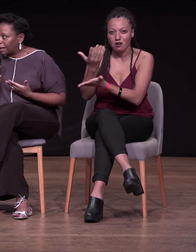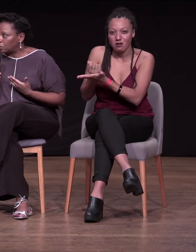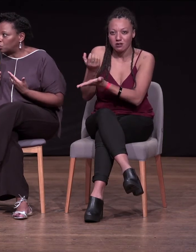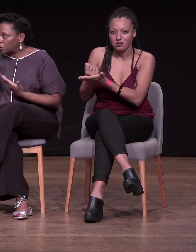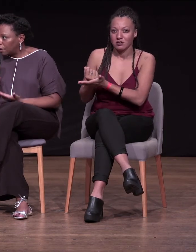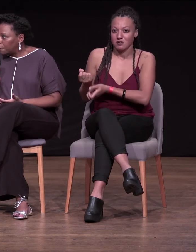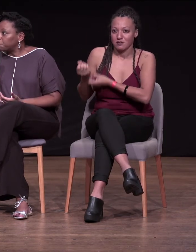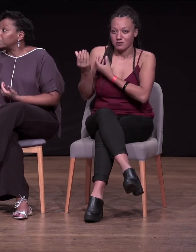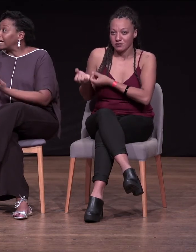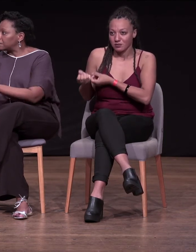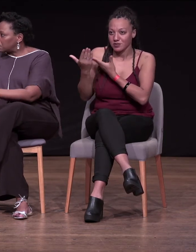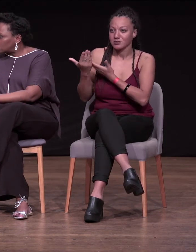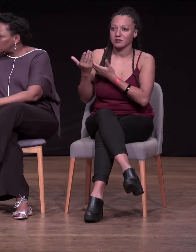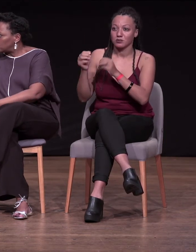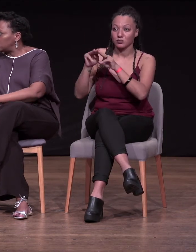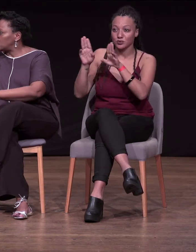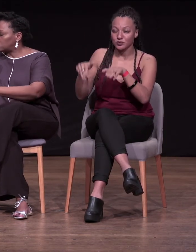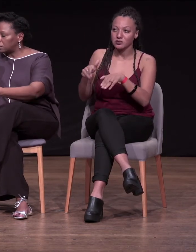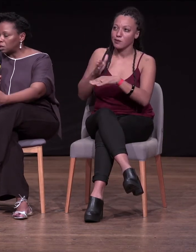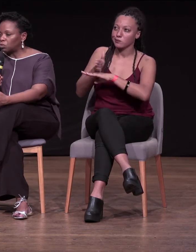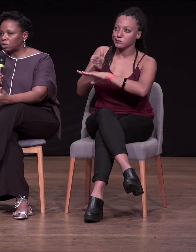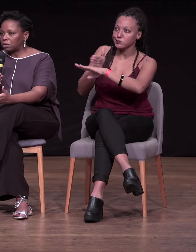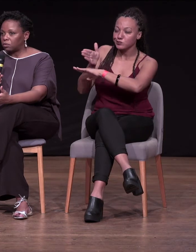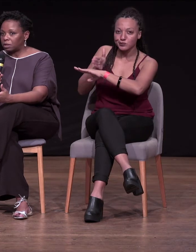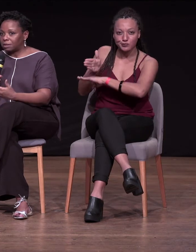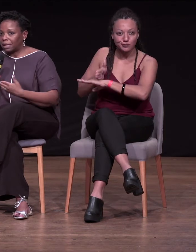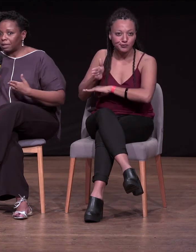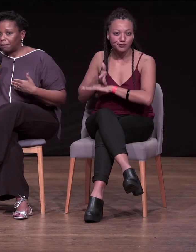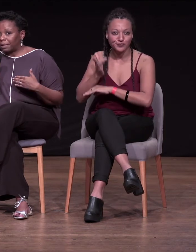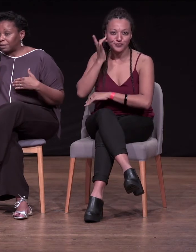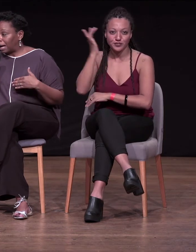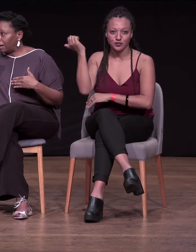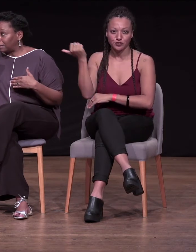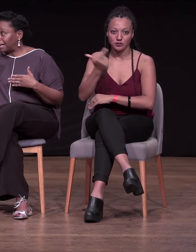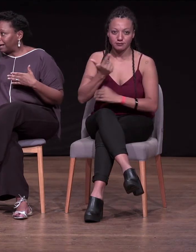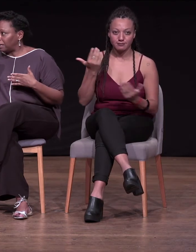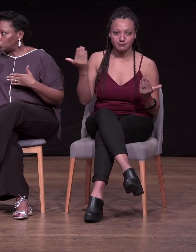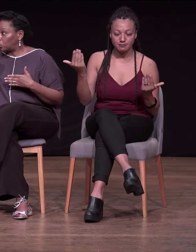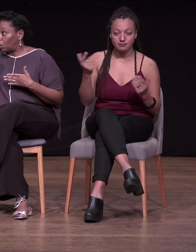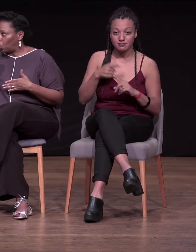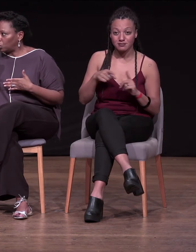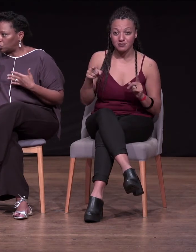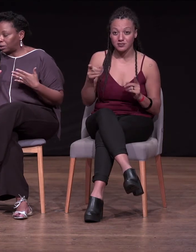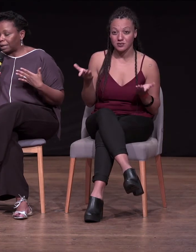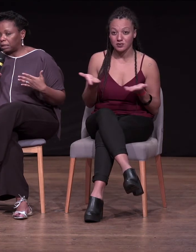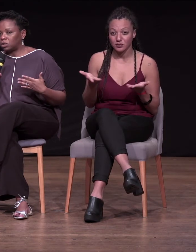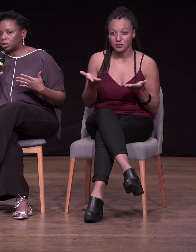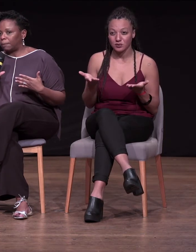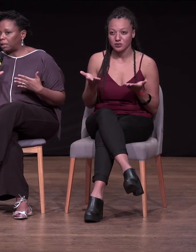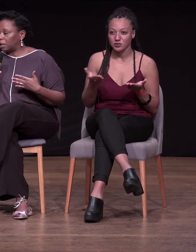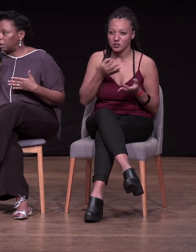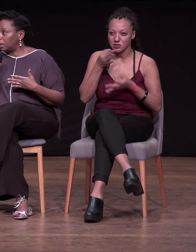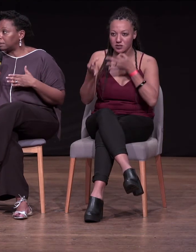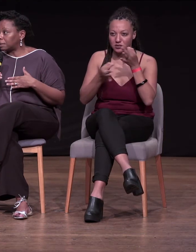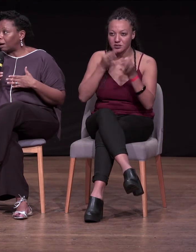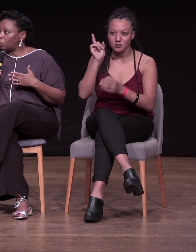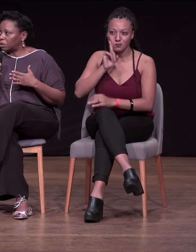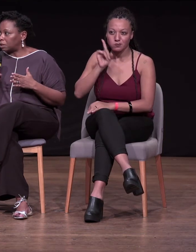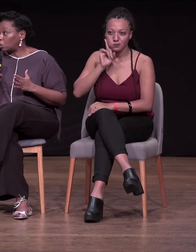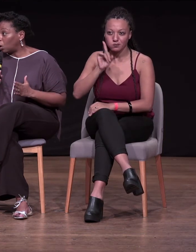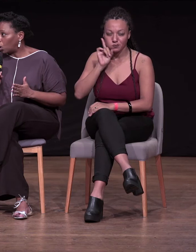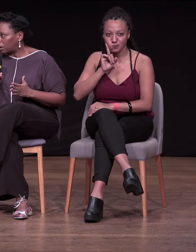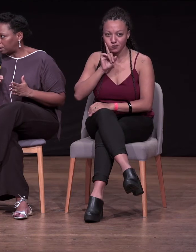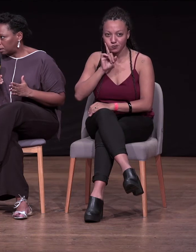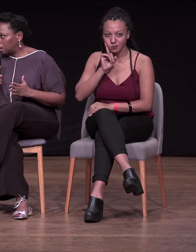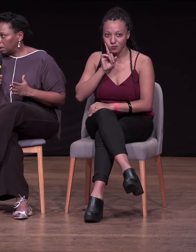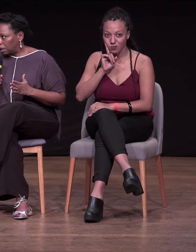de dados. Museus, né? Acessa os museus, estão nos acervos, etc., mas na leitura hoje da crítica americana está